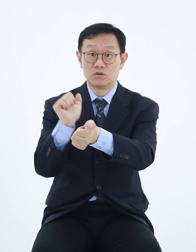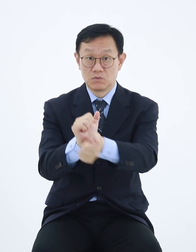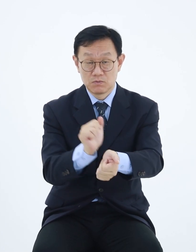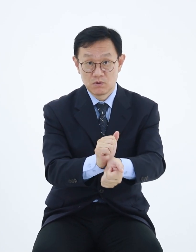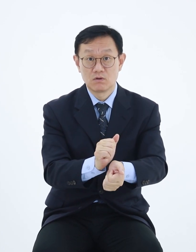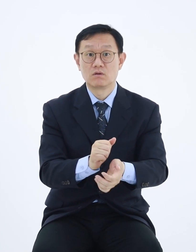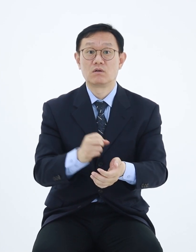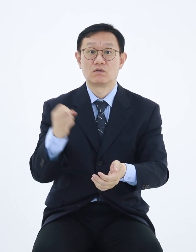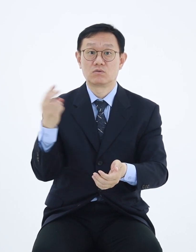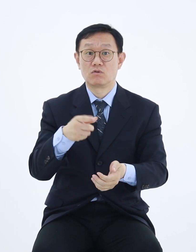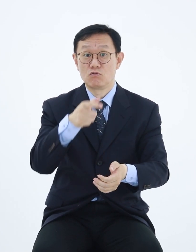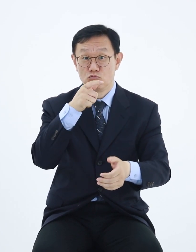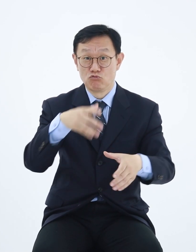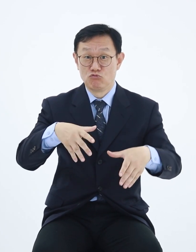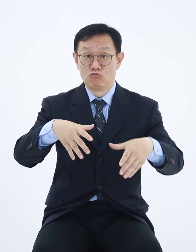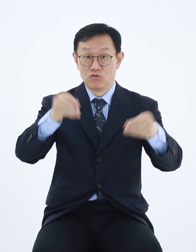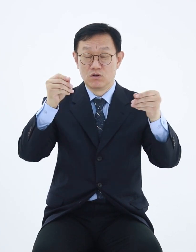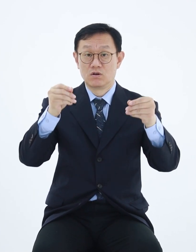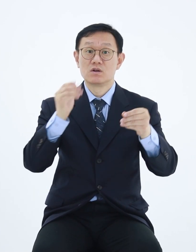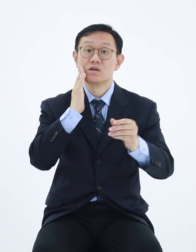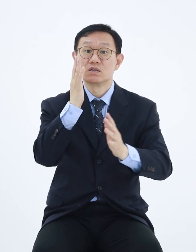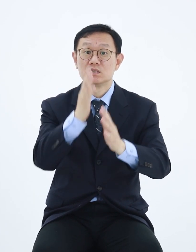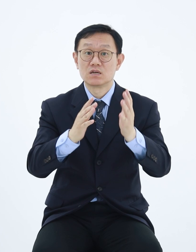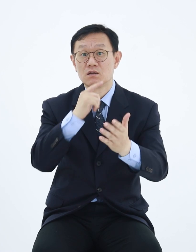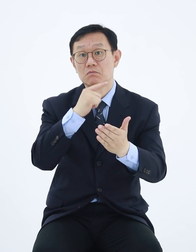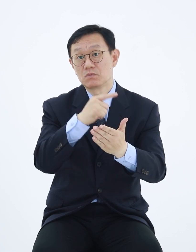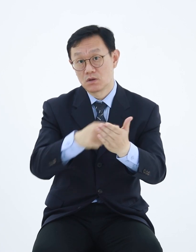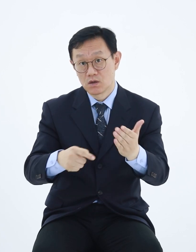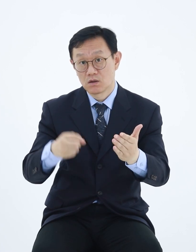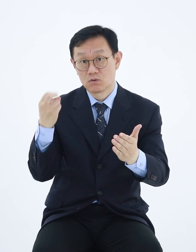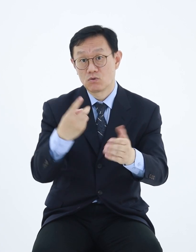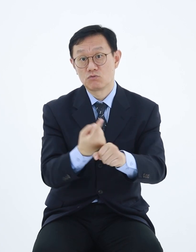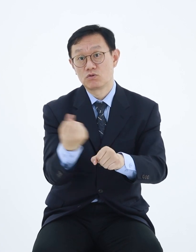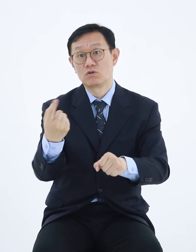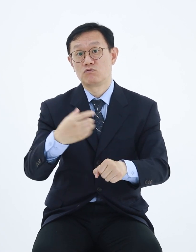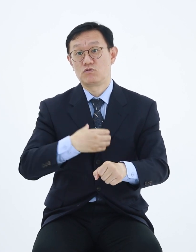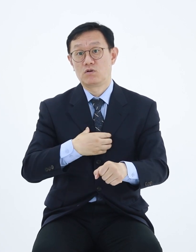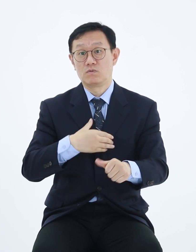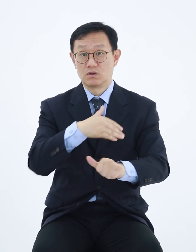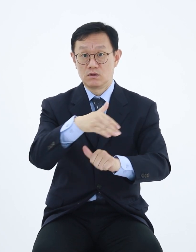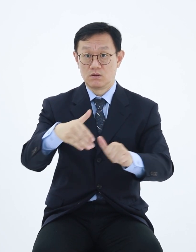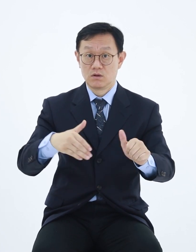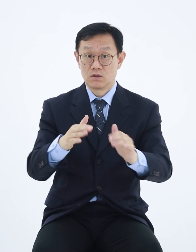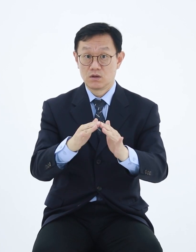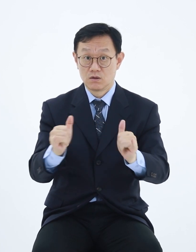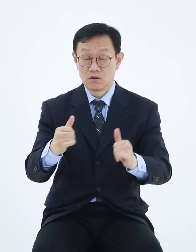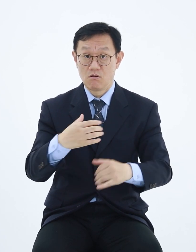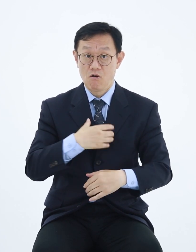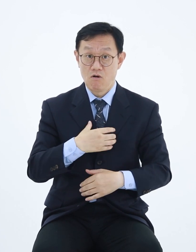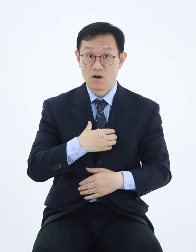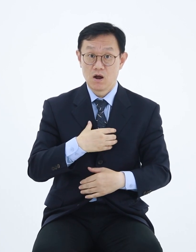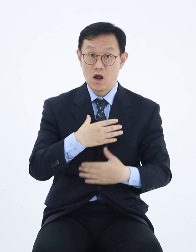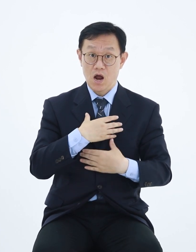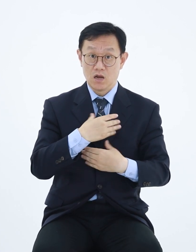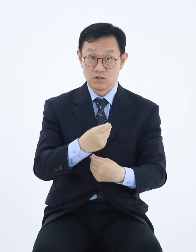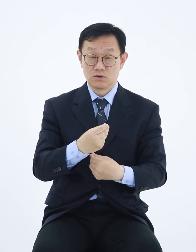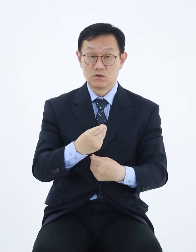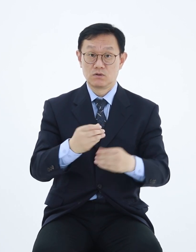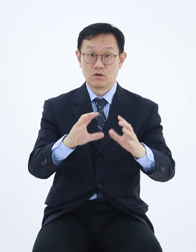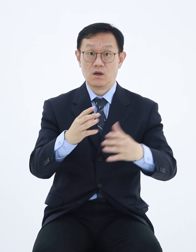전염병, 기근, 자연재해 또는 기타 위험 상황 등 사람들의 건강, 안전, 안보 또는